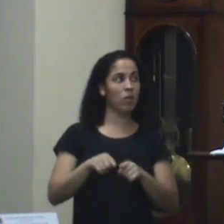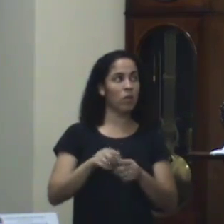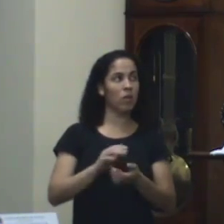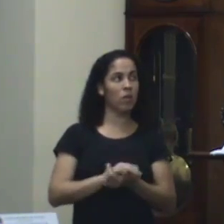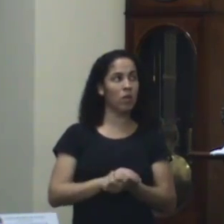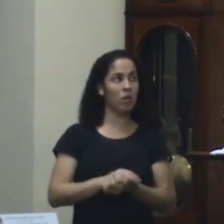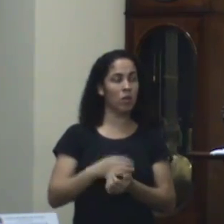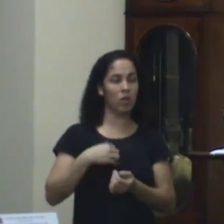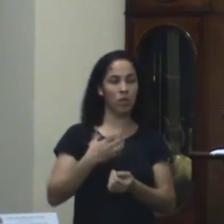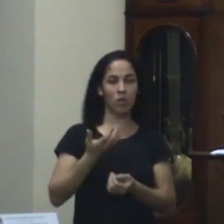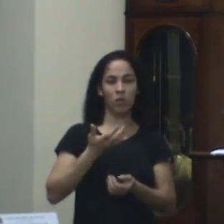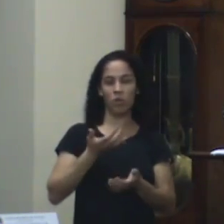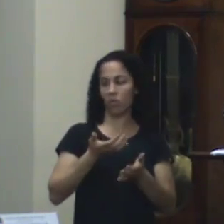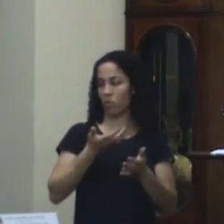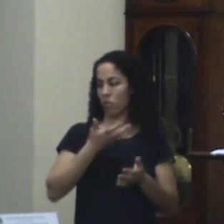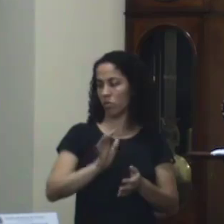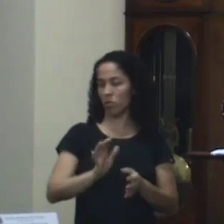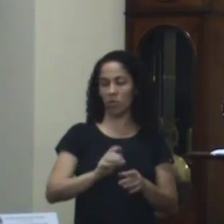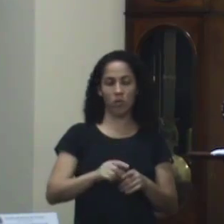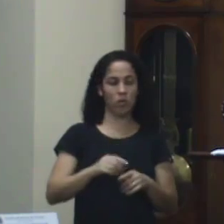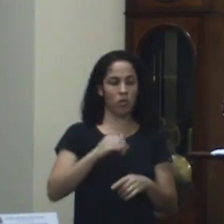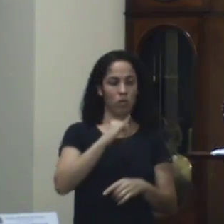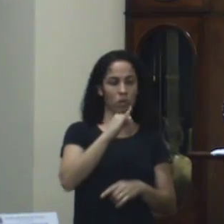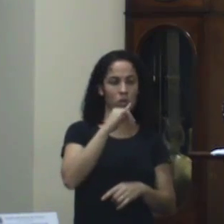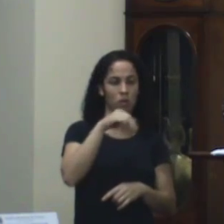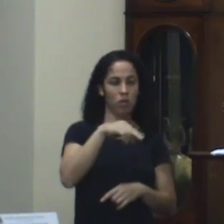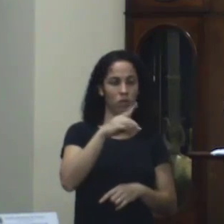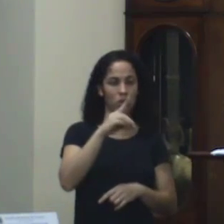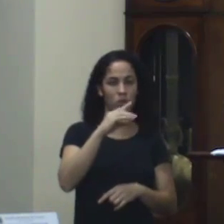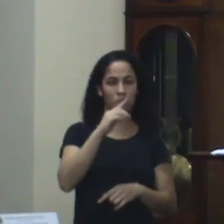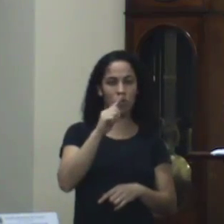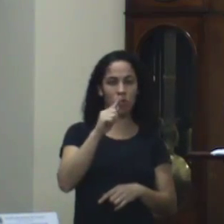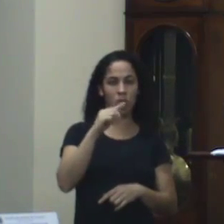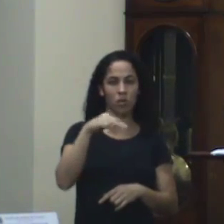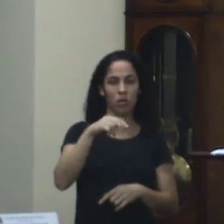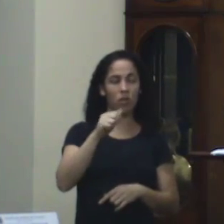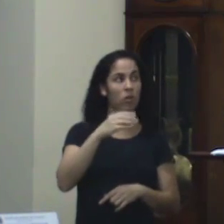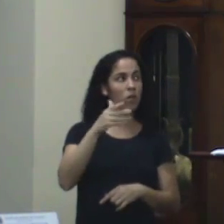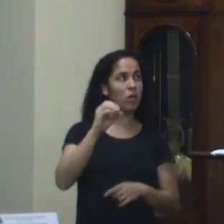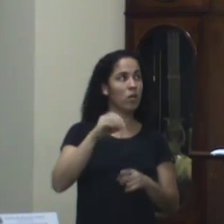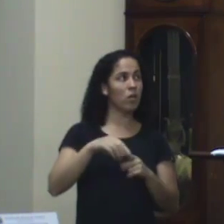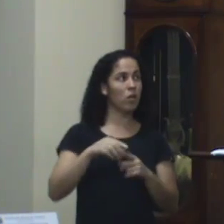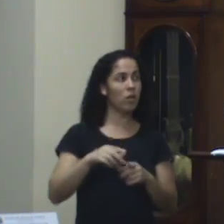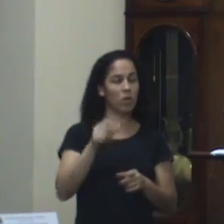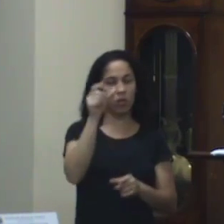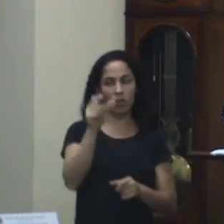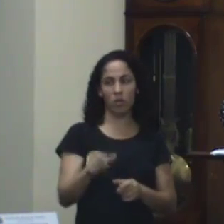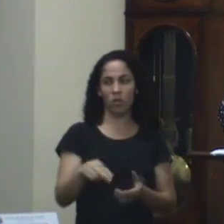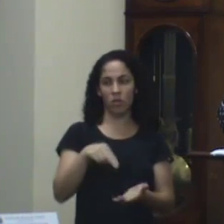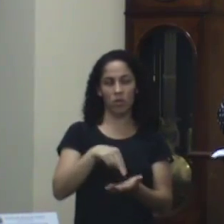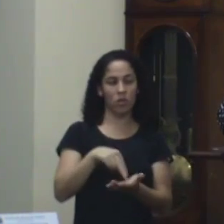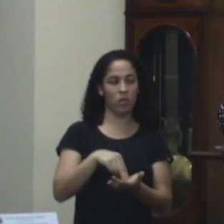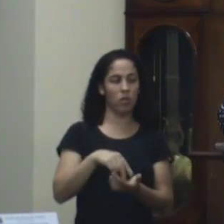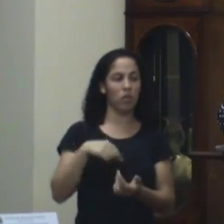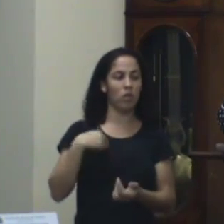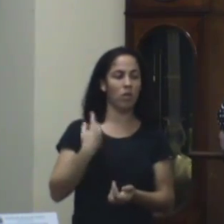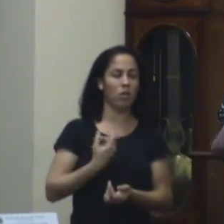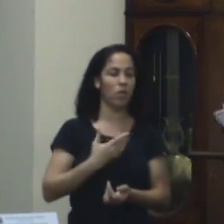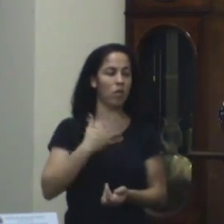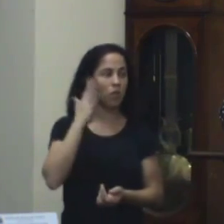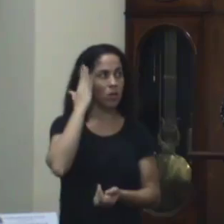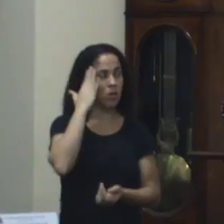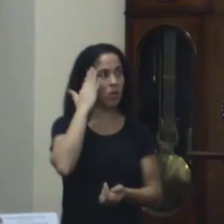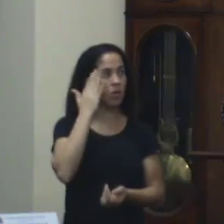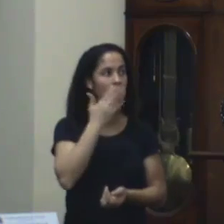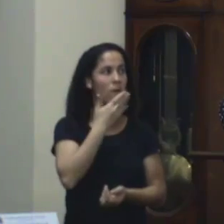incontestavelmente, é a minha indignação. Eu me coloco, né, no posicionamento, nós